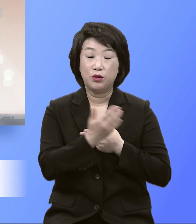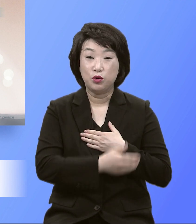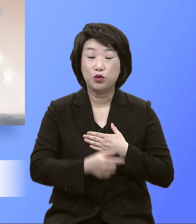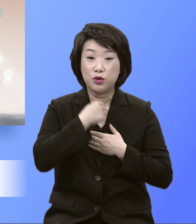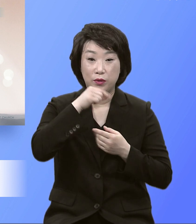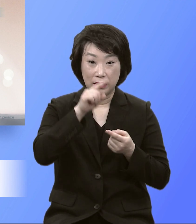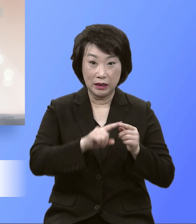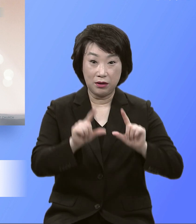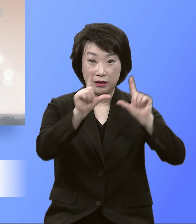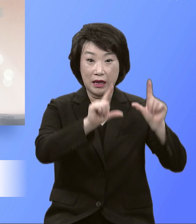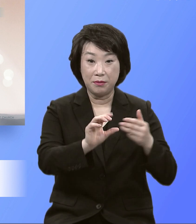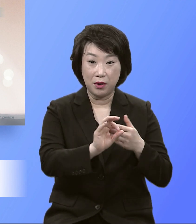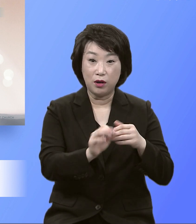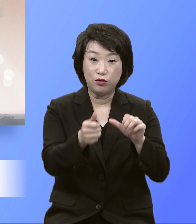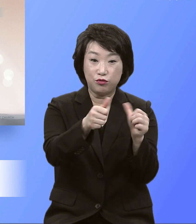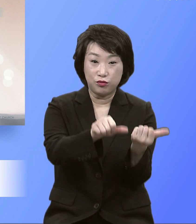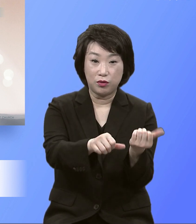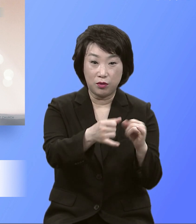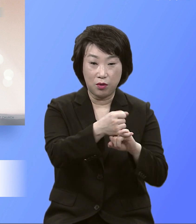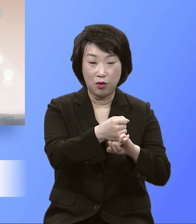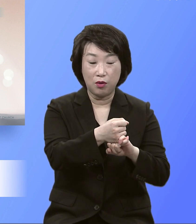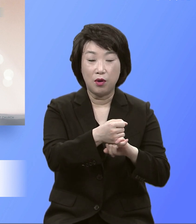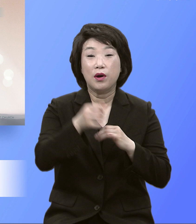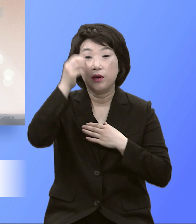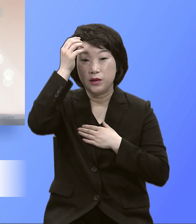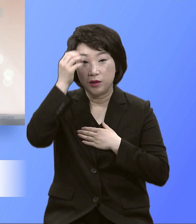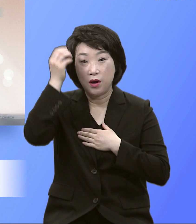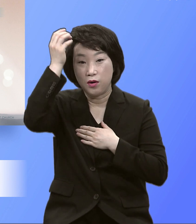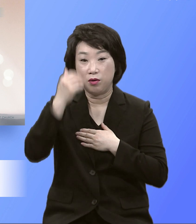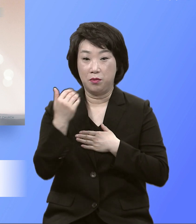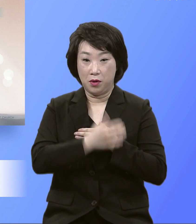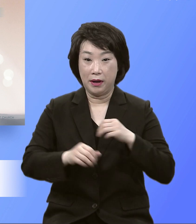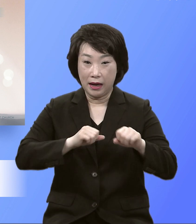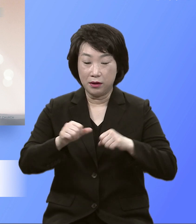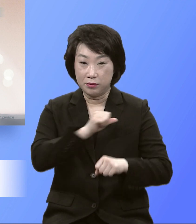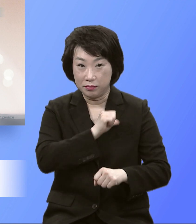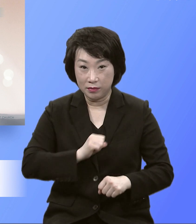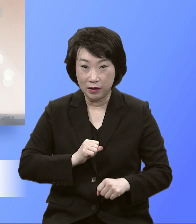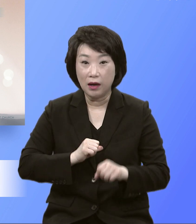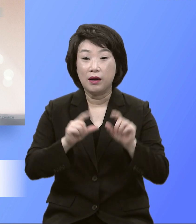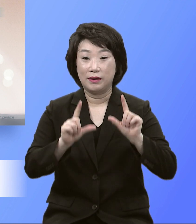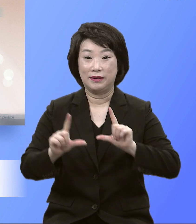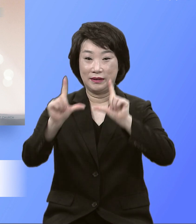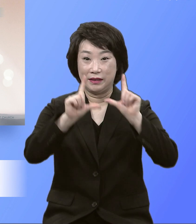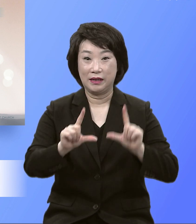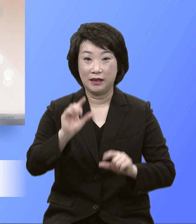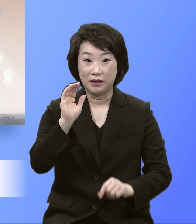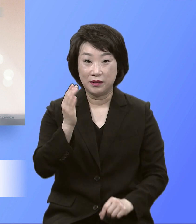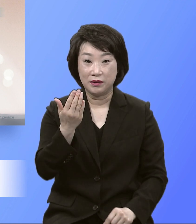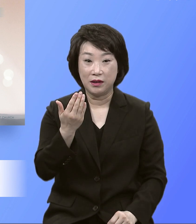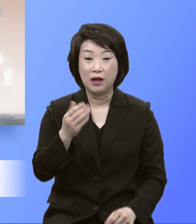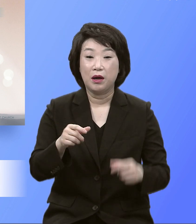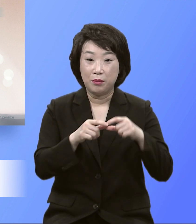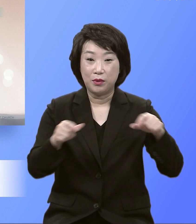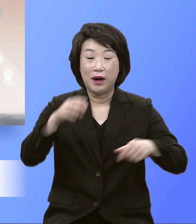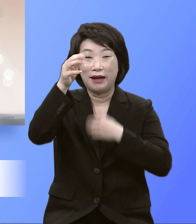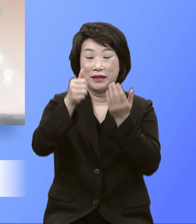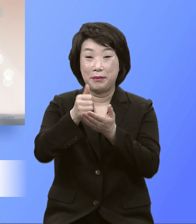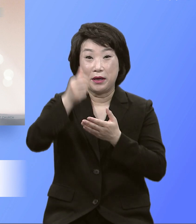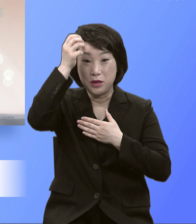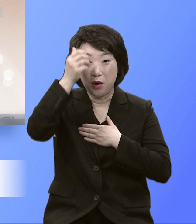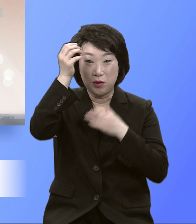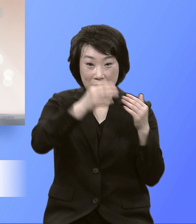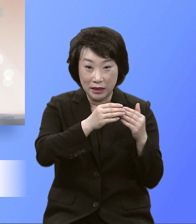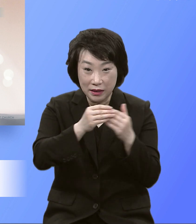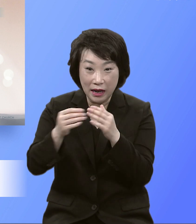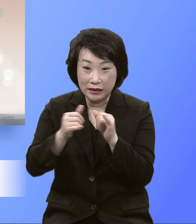아니라 너희가 육신대로 살면 반드시 죽을 것인데 영으로서 몸의 행실을 준비하는 사람이 부른